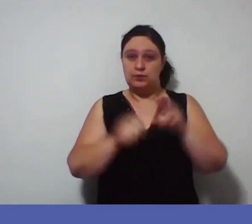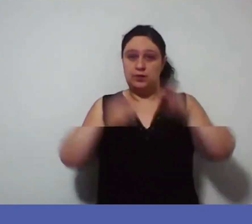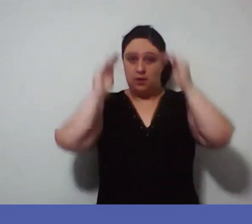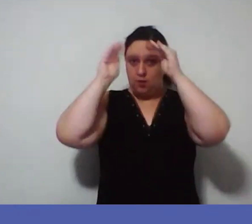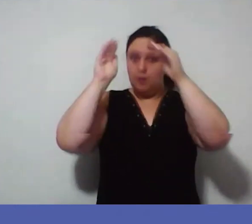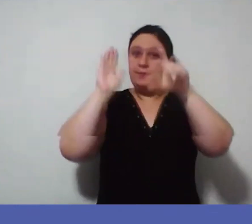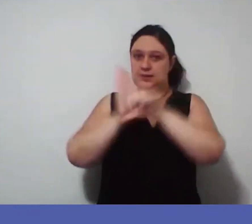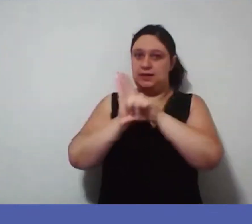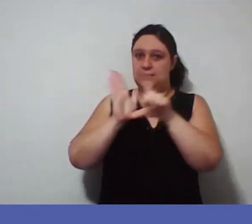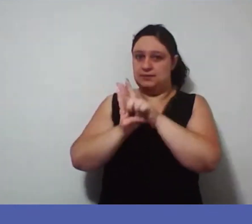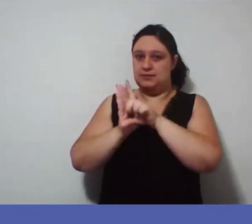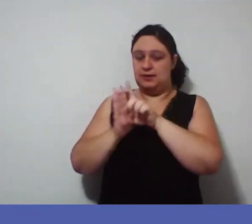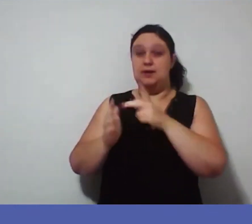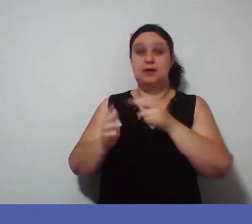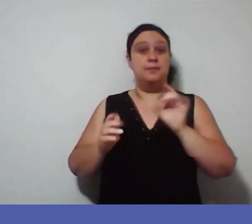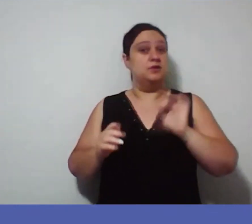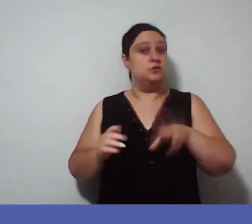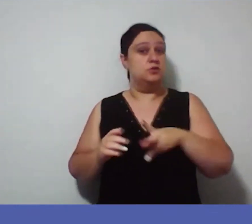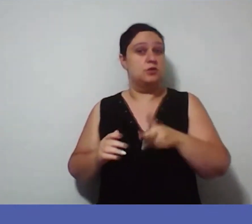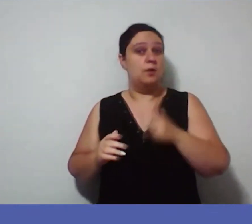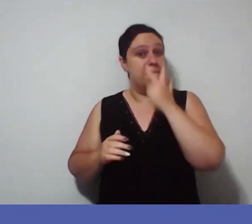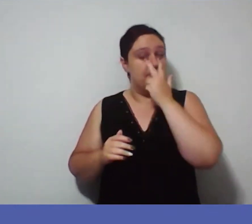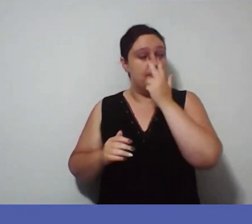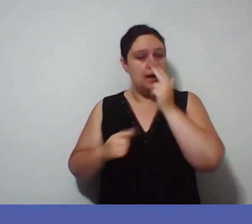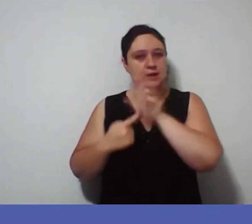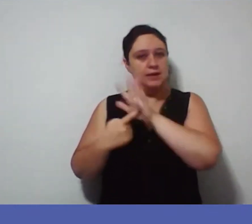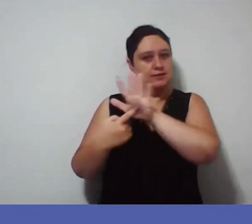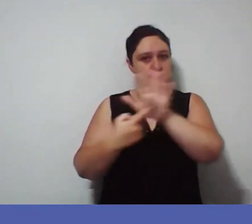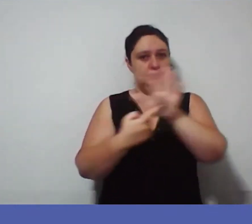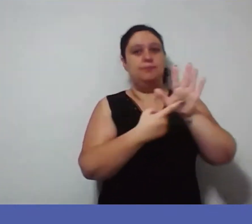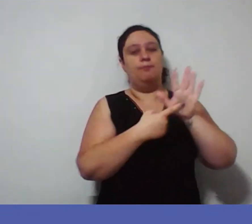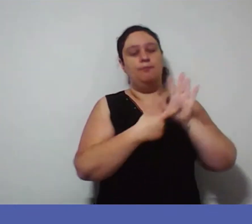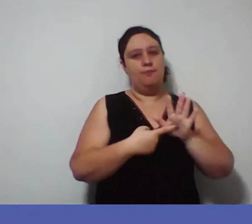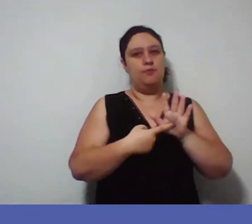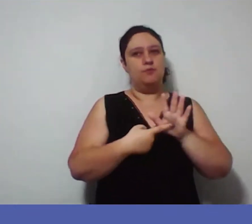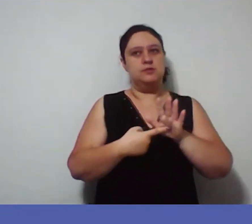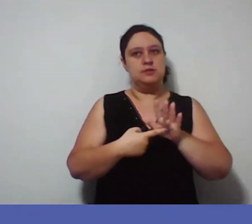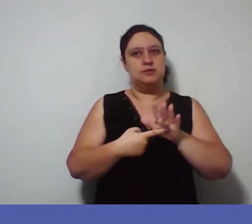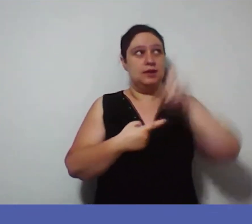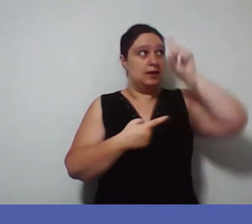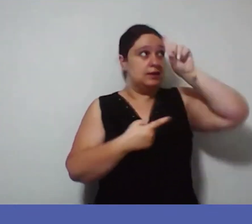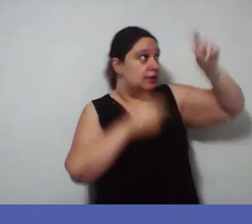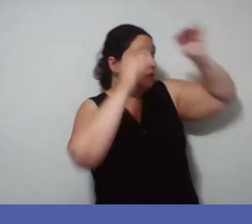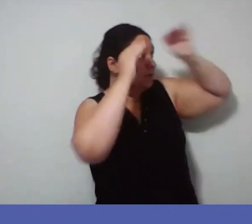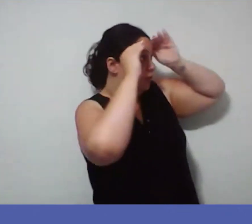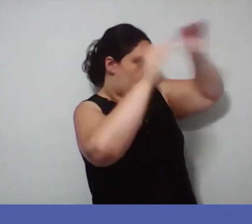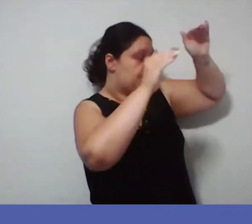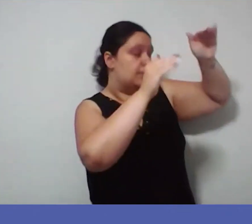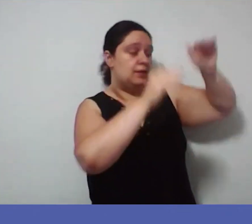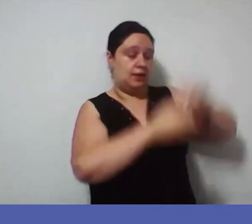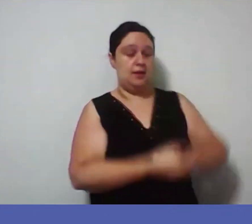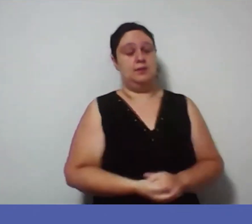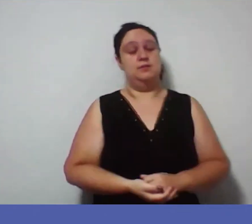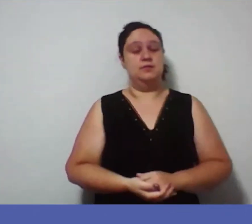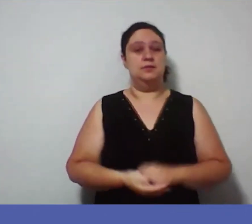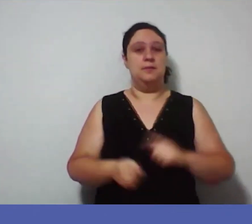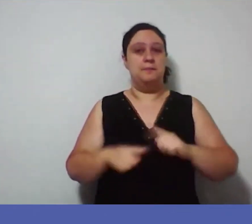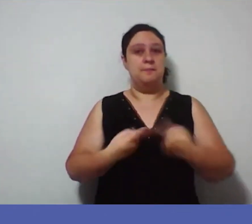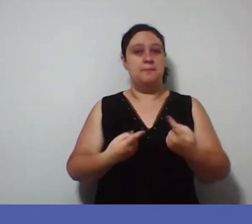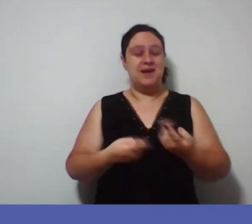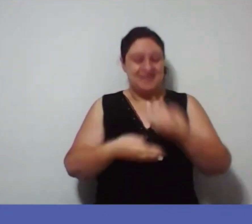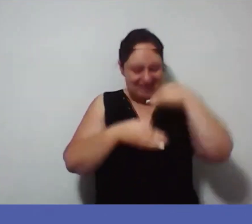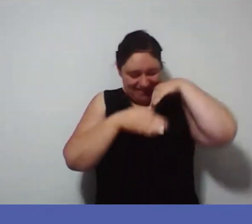aparência, de que é uma pessoa que é temente a Deus e guarda a lei de Deus, mas o seu interior